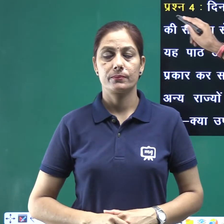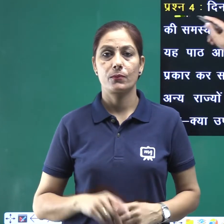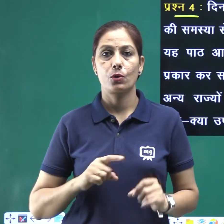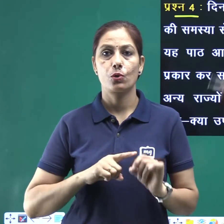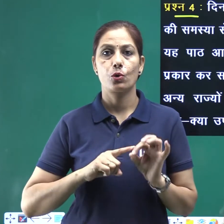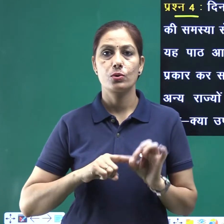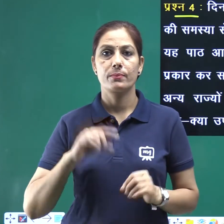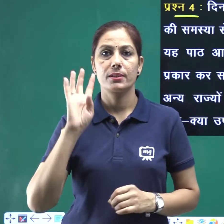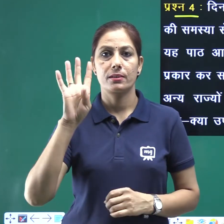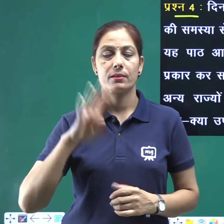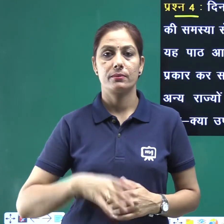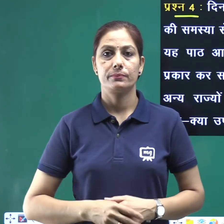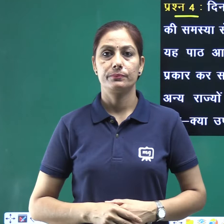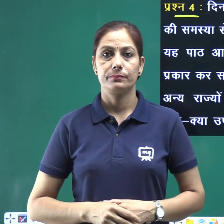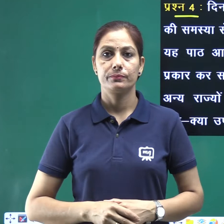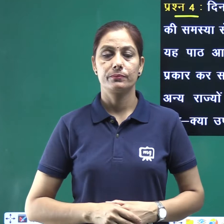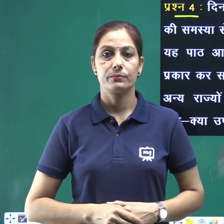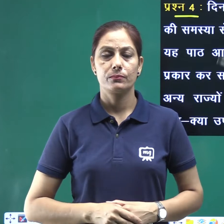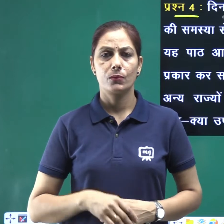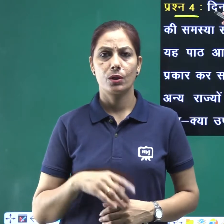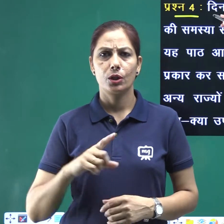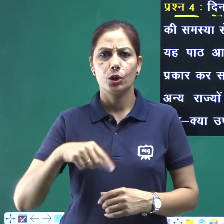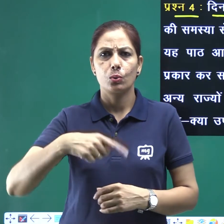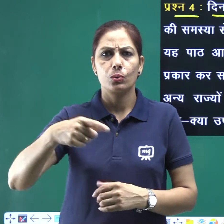प्रश्न 4, दिनों दिन